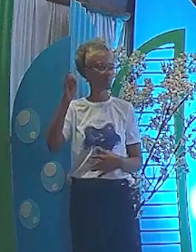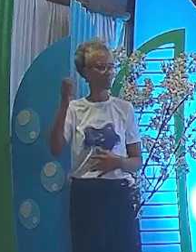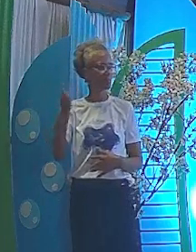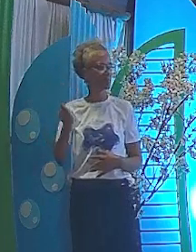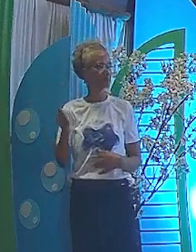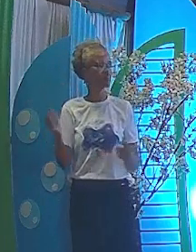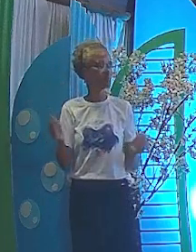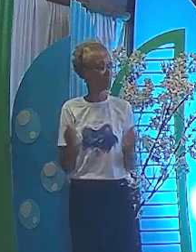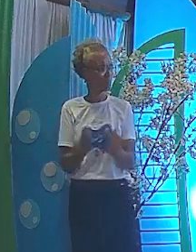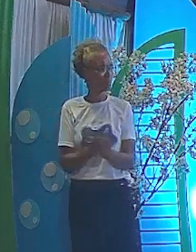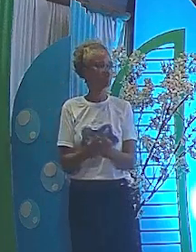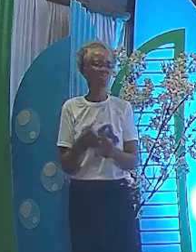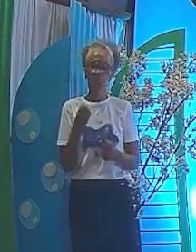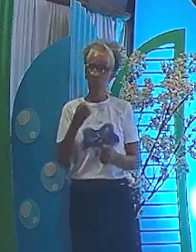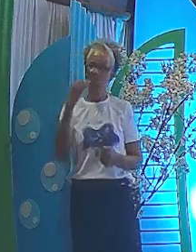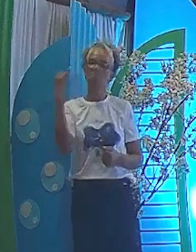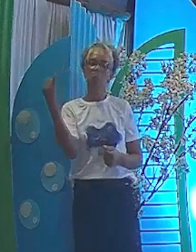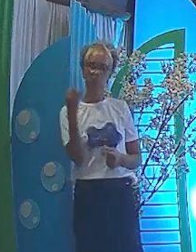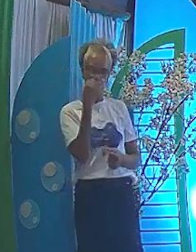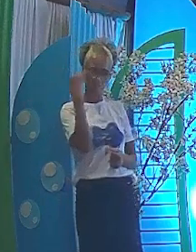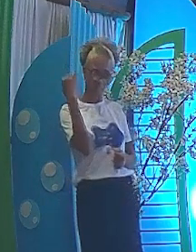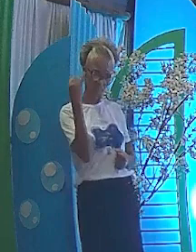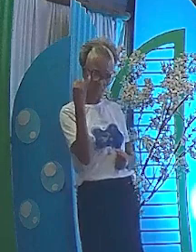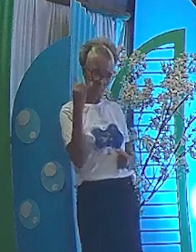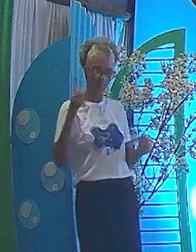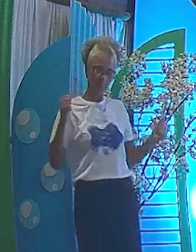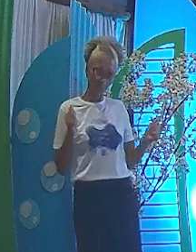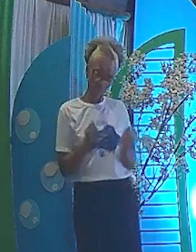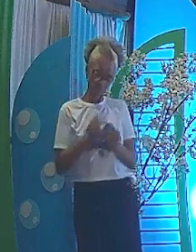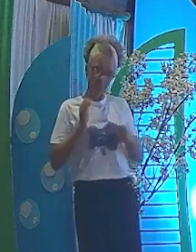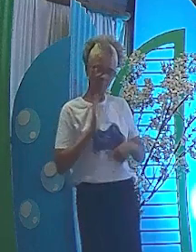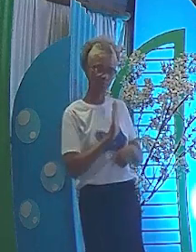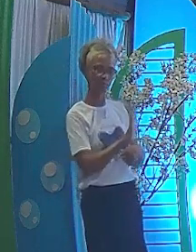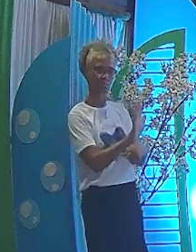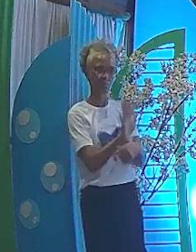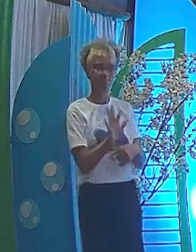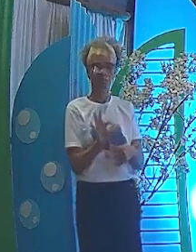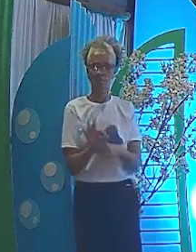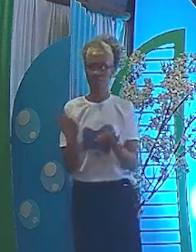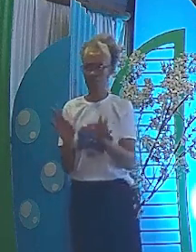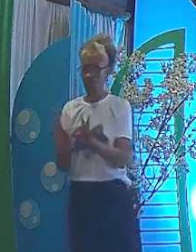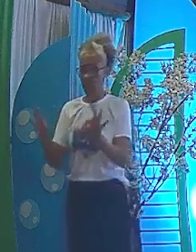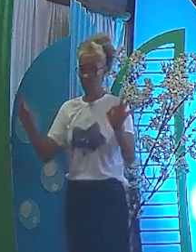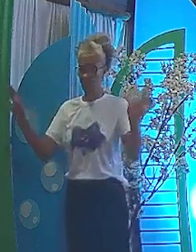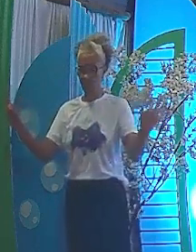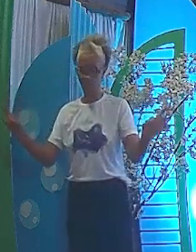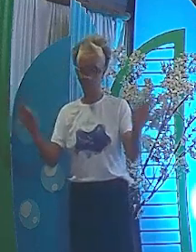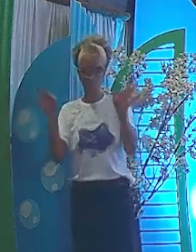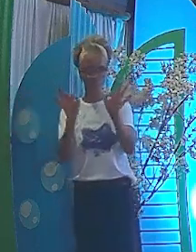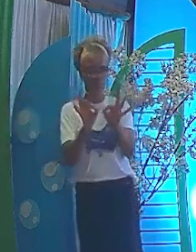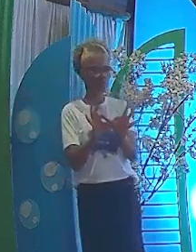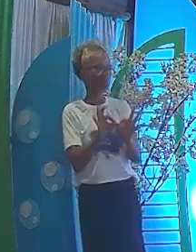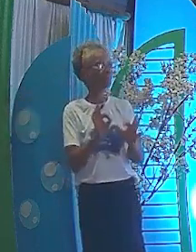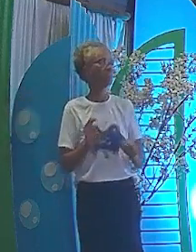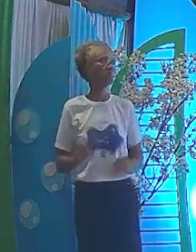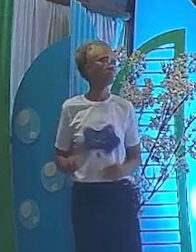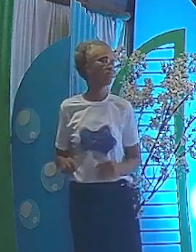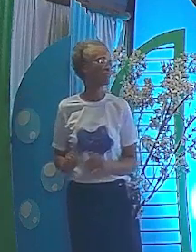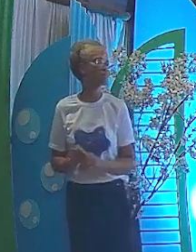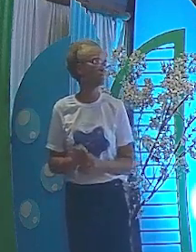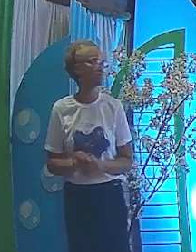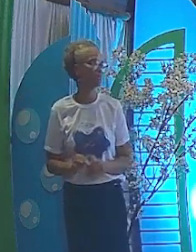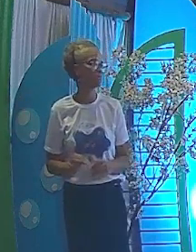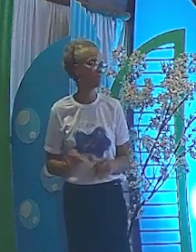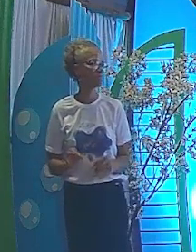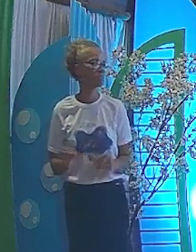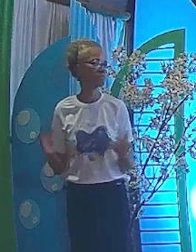foi uma pessoa muito importante para conseguir viabilizar esse apoio, esse patrocínio, através da Lei Rouanet.